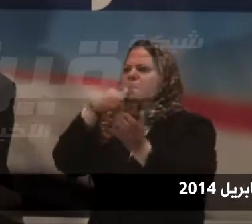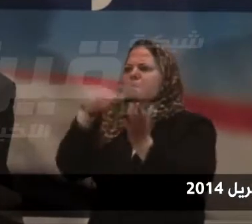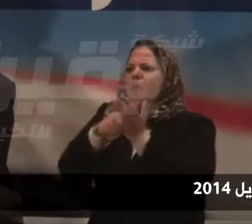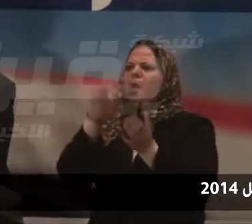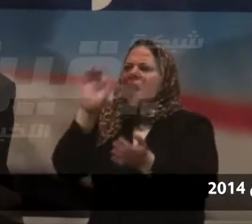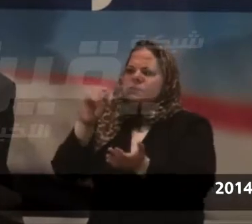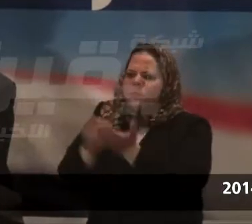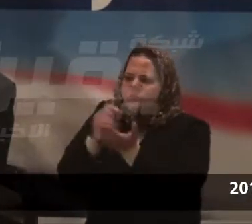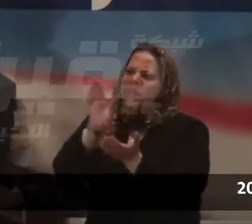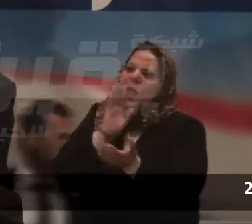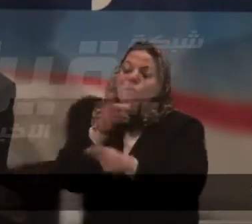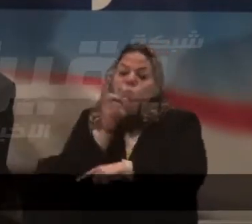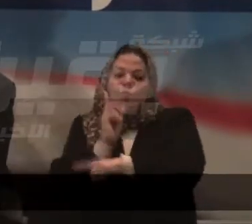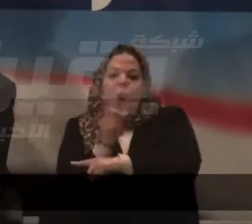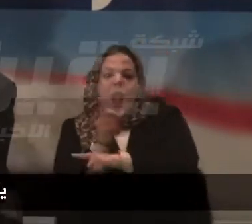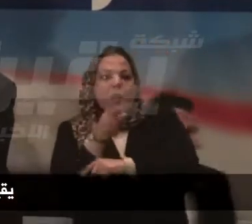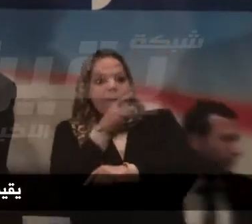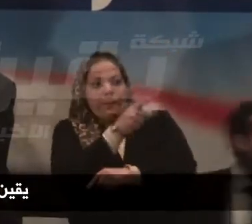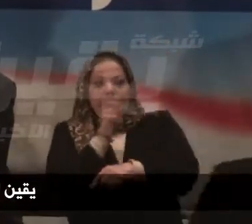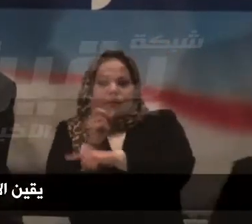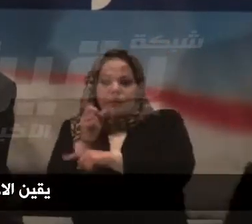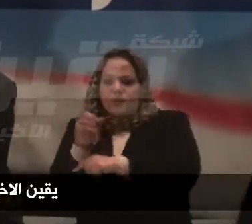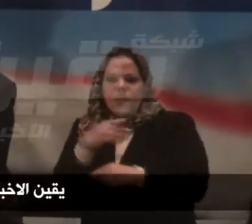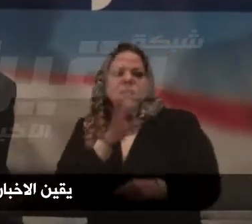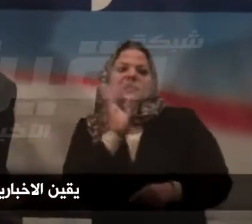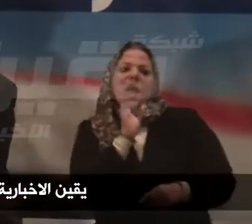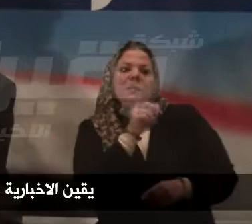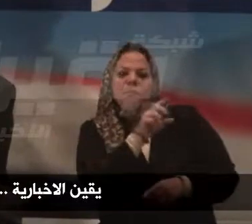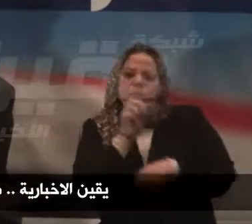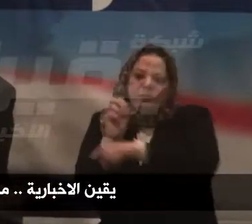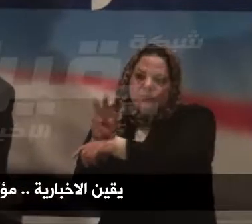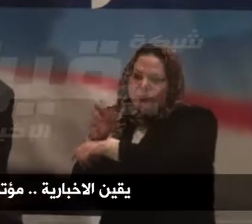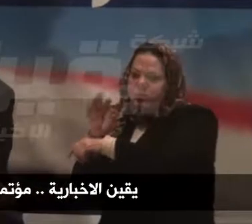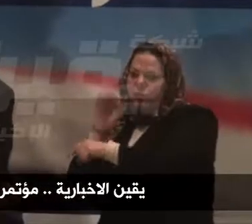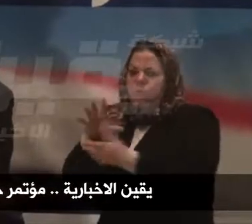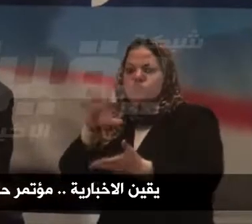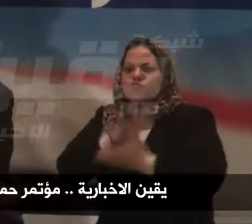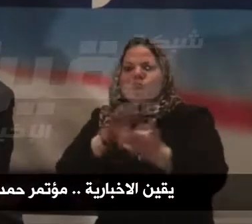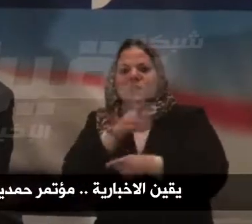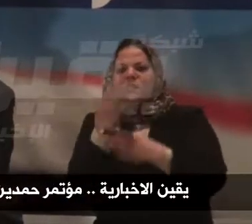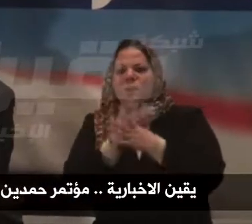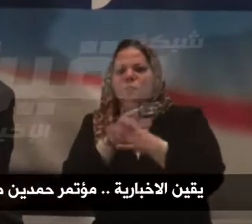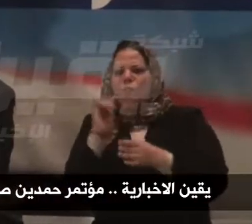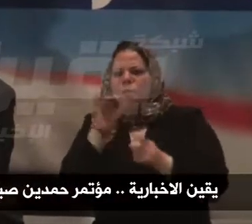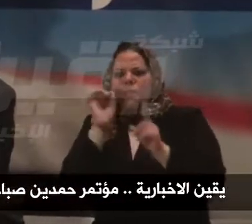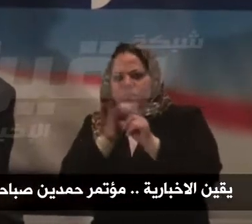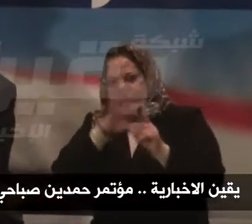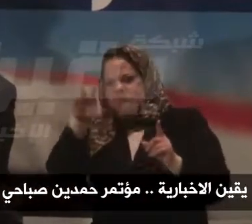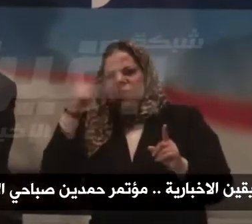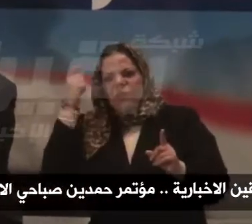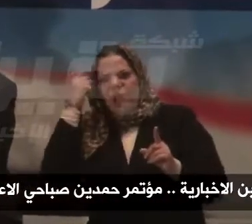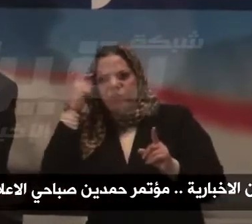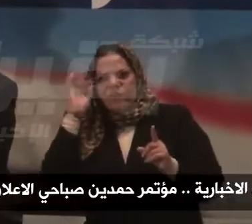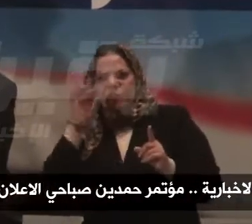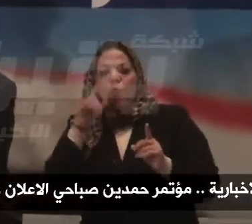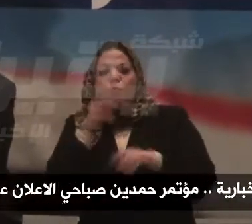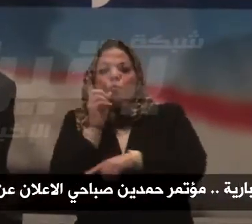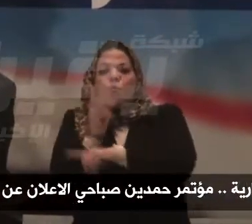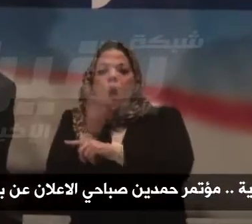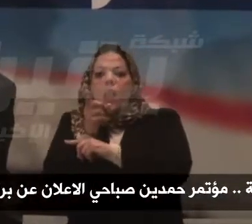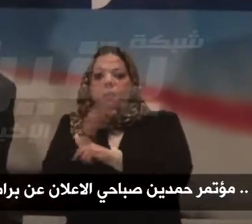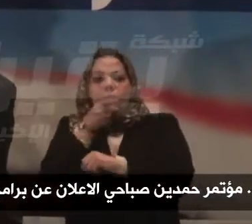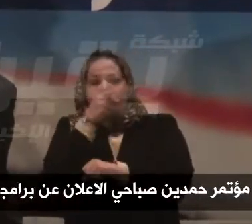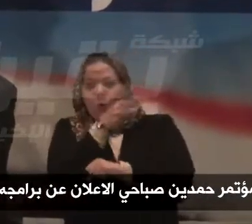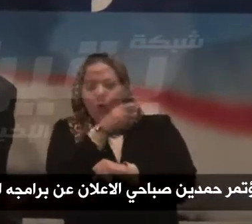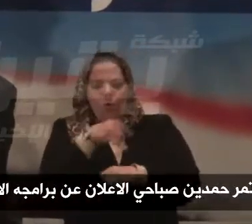الجيد للمعلم، تعلم الكبار، ودي عندنا مشكلة لازم نعترف بيها. لازم المعلم